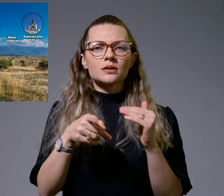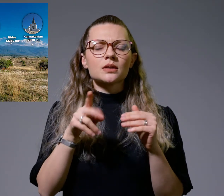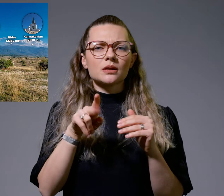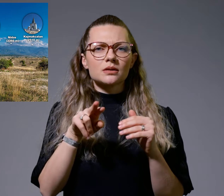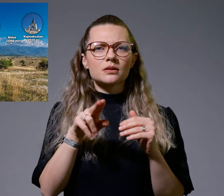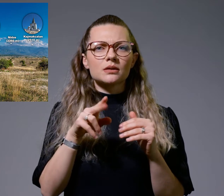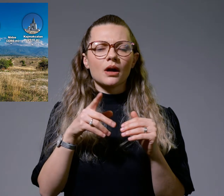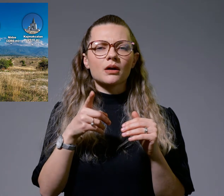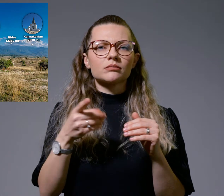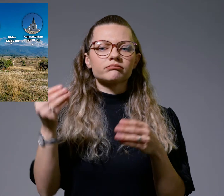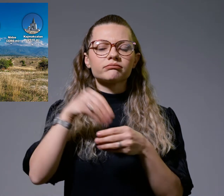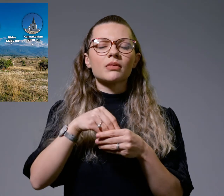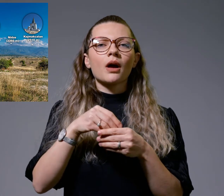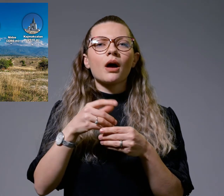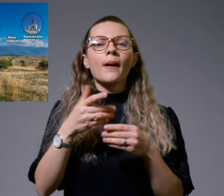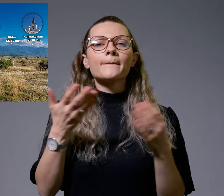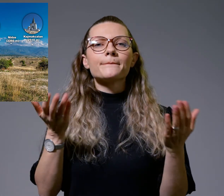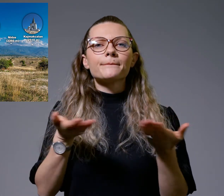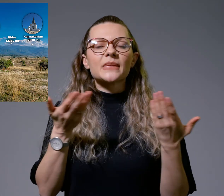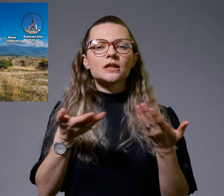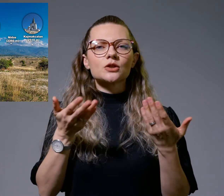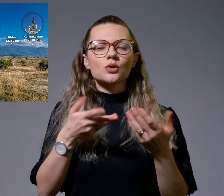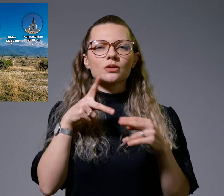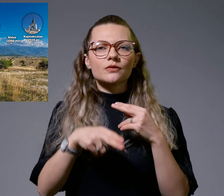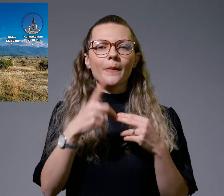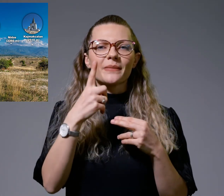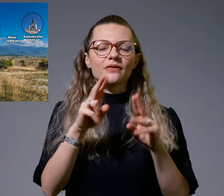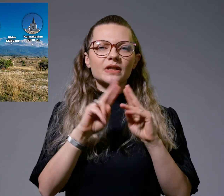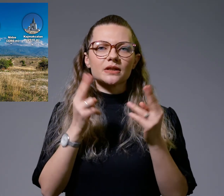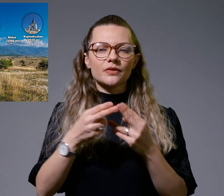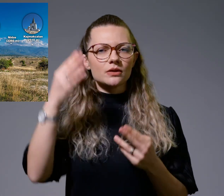довела до побрзо завршување на Првата светска војна.